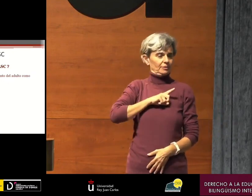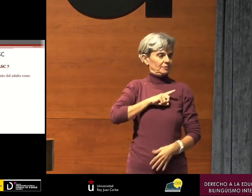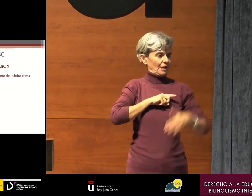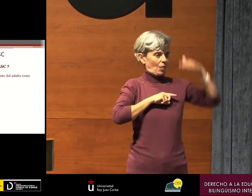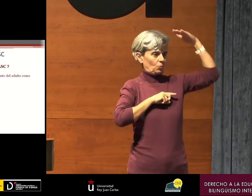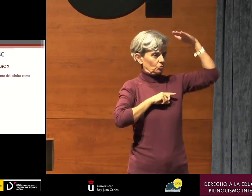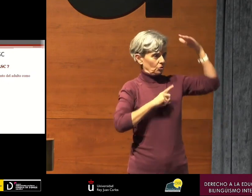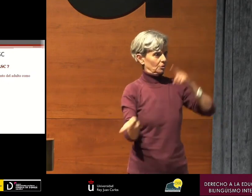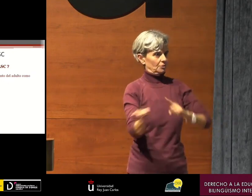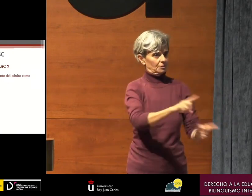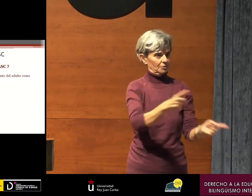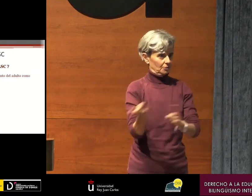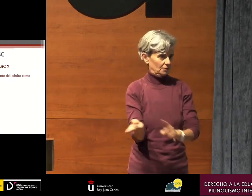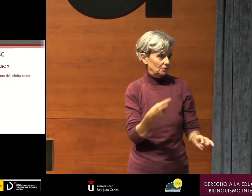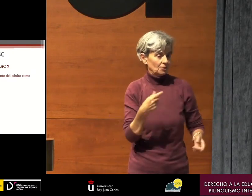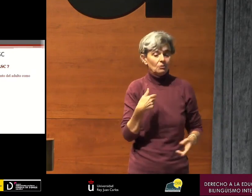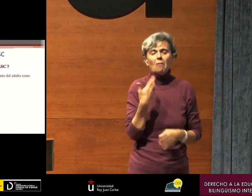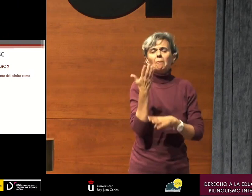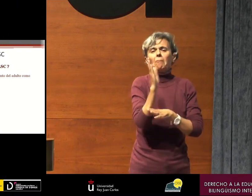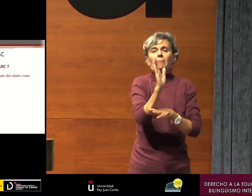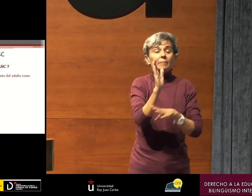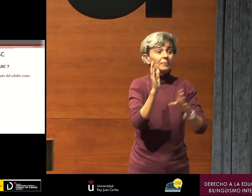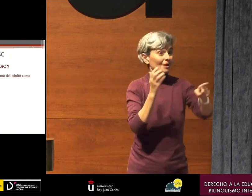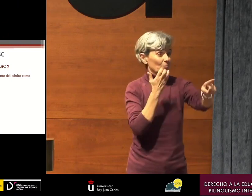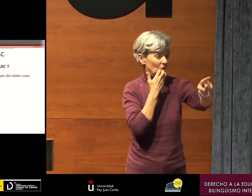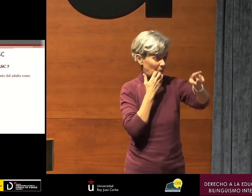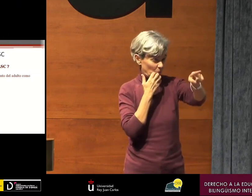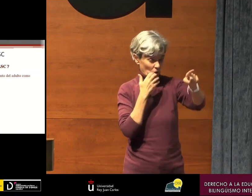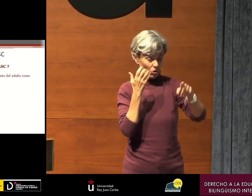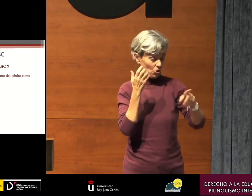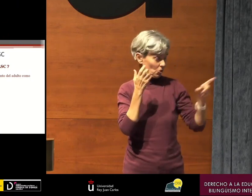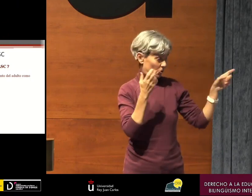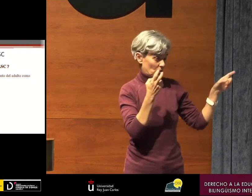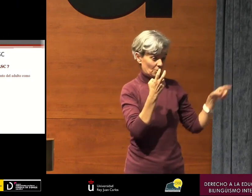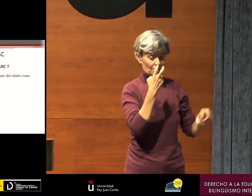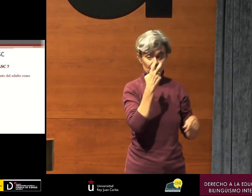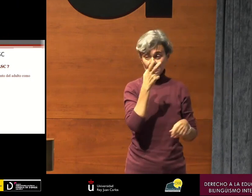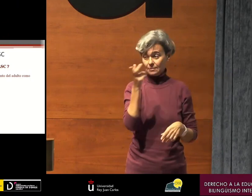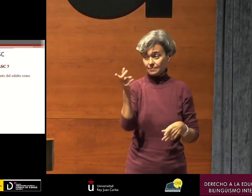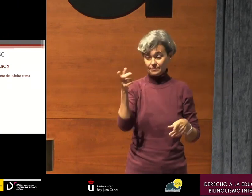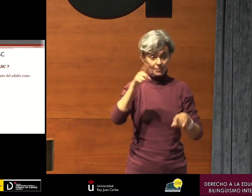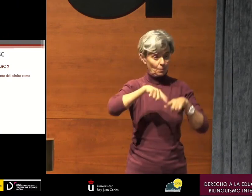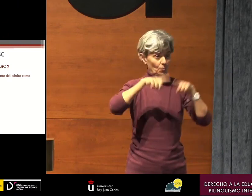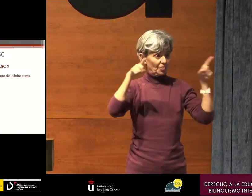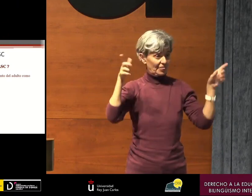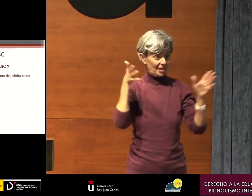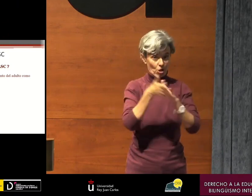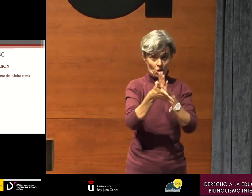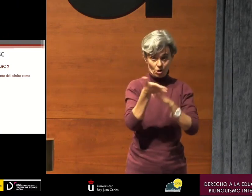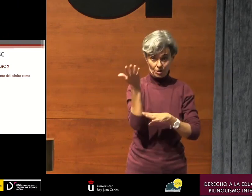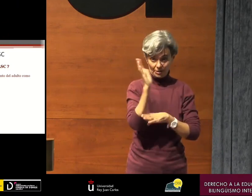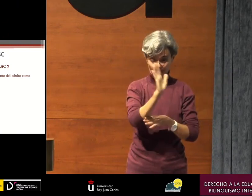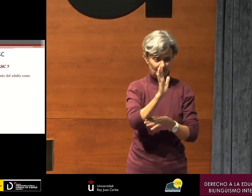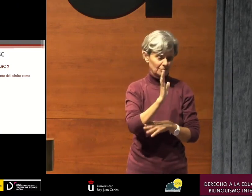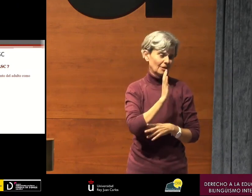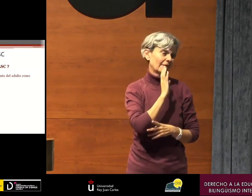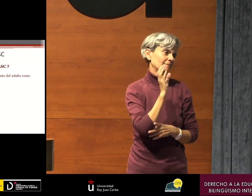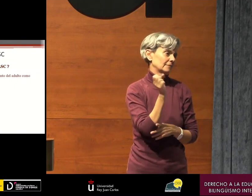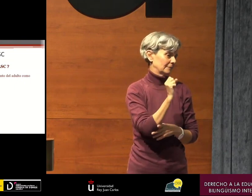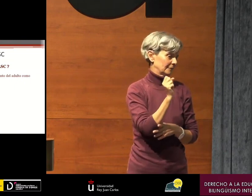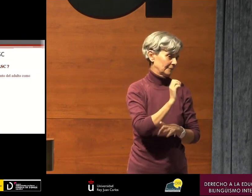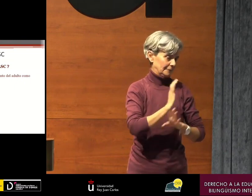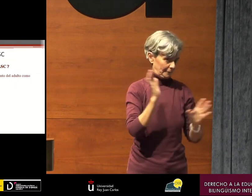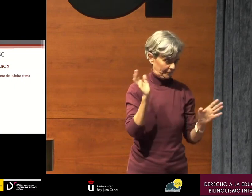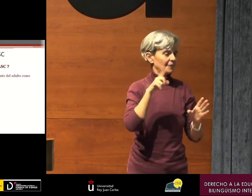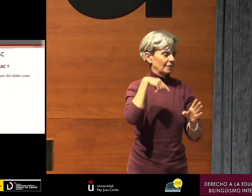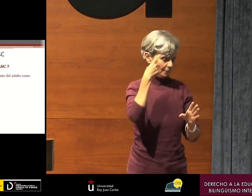que puedan fomentar esa escucha activa, no solo del alumno al docente, sino también del alumno al alumno. Como habéis